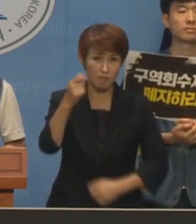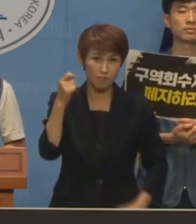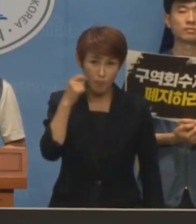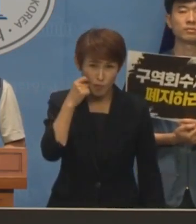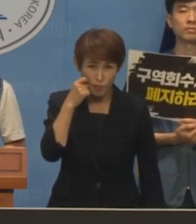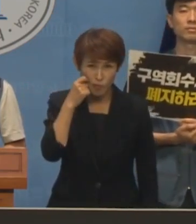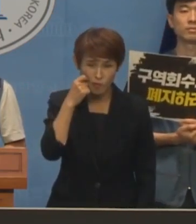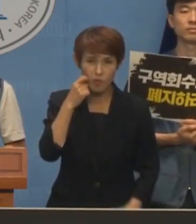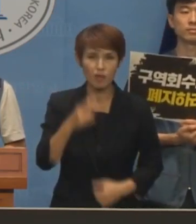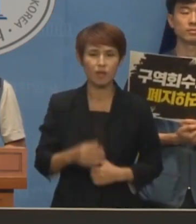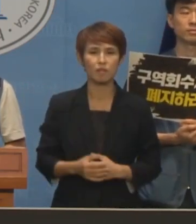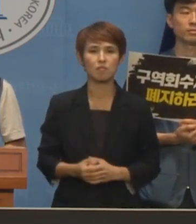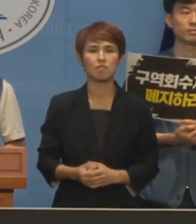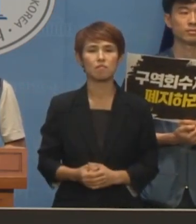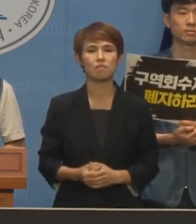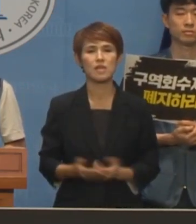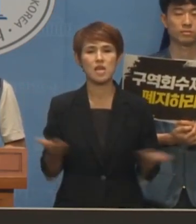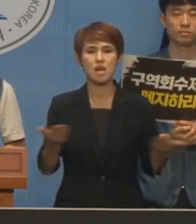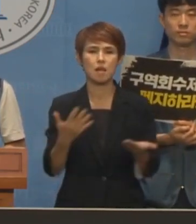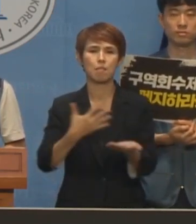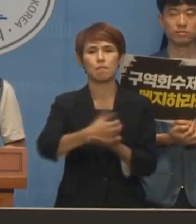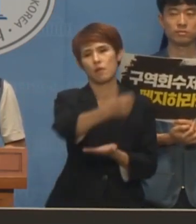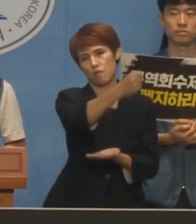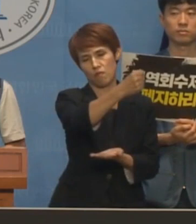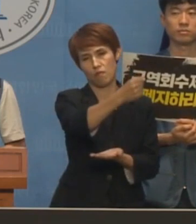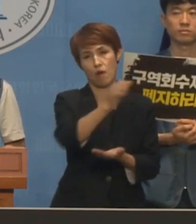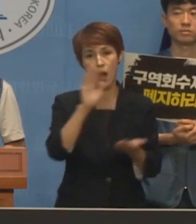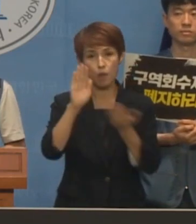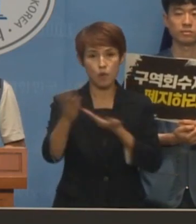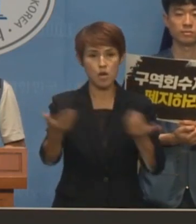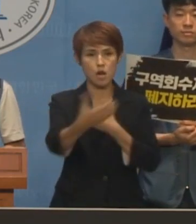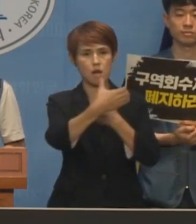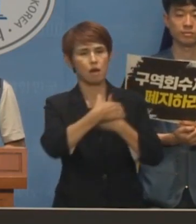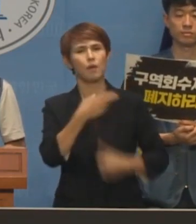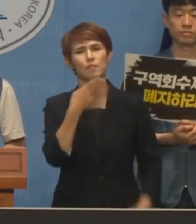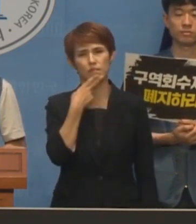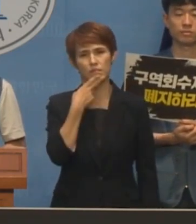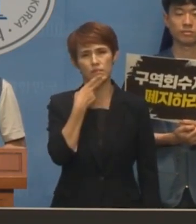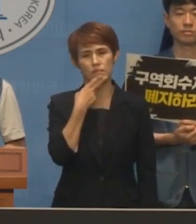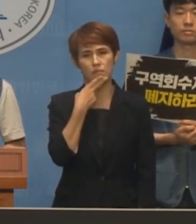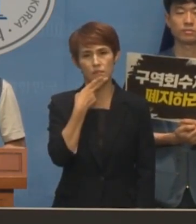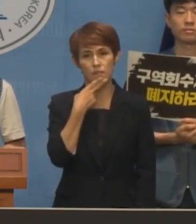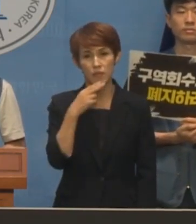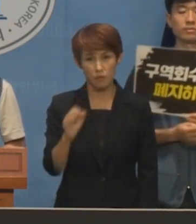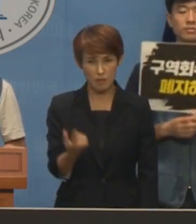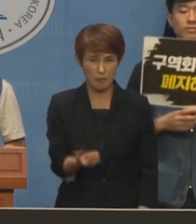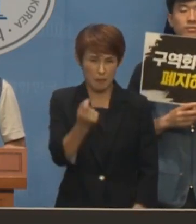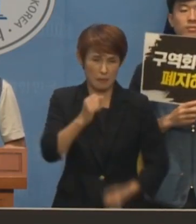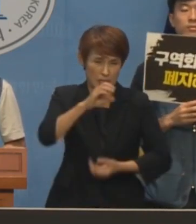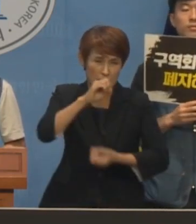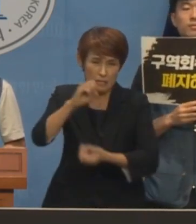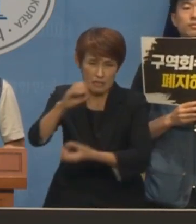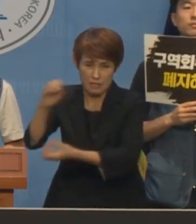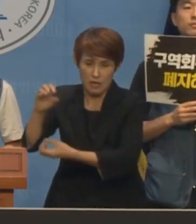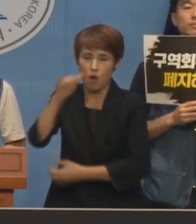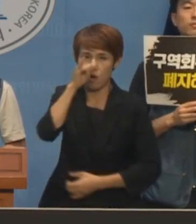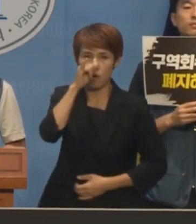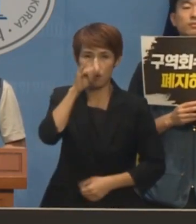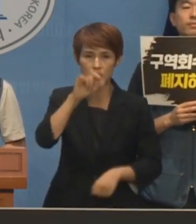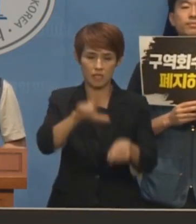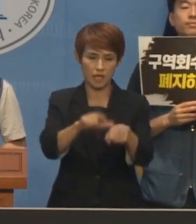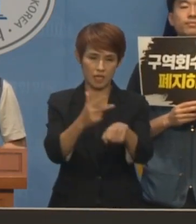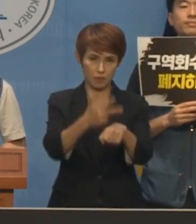구역을 당하듯 향후 물량 배정에 불이익을 받게 됩니다 쿠팡은 배속 마감 준수를